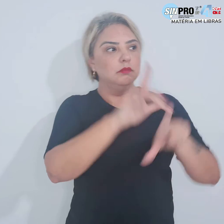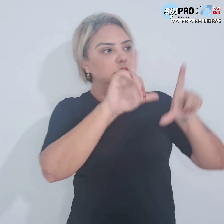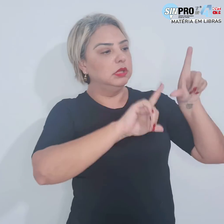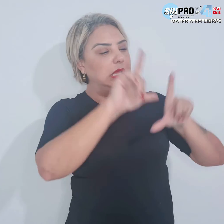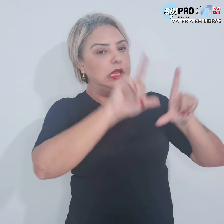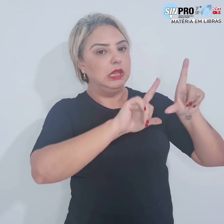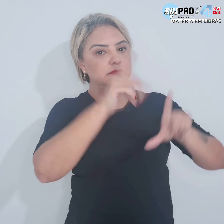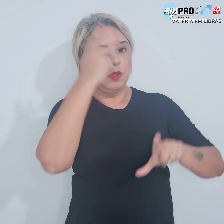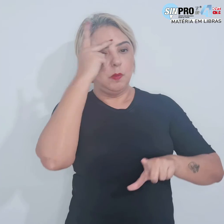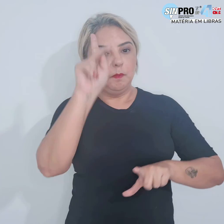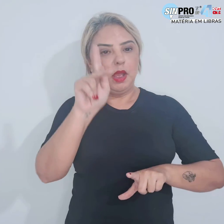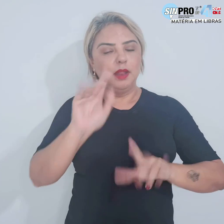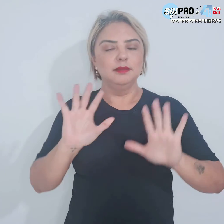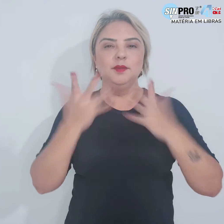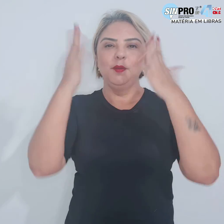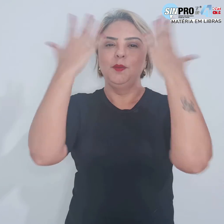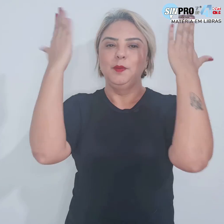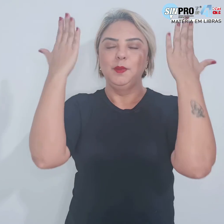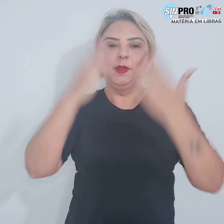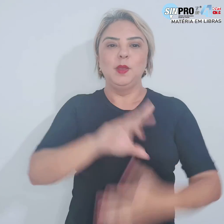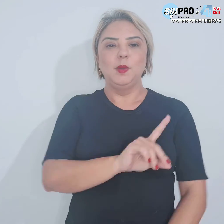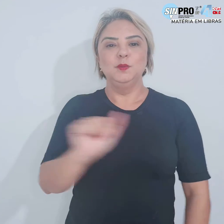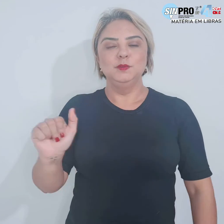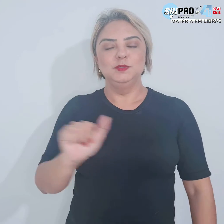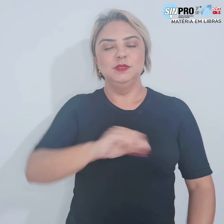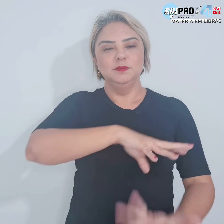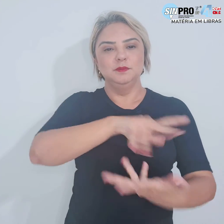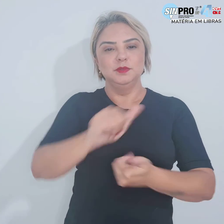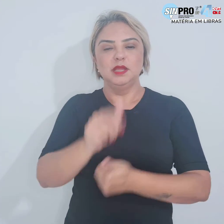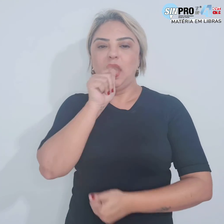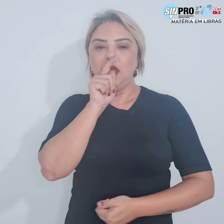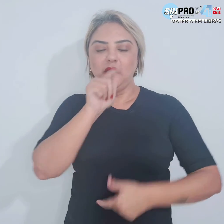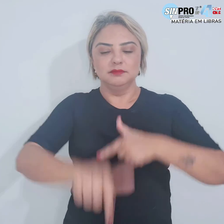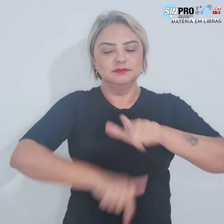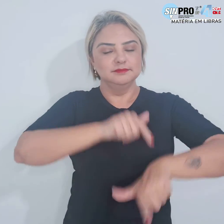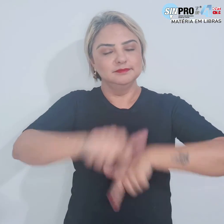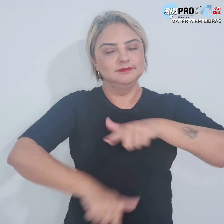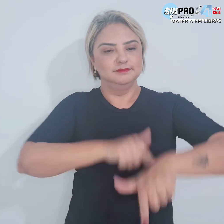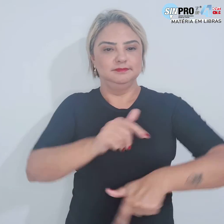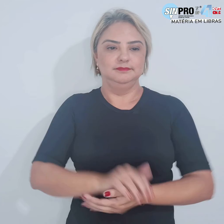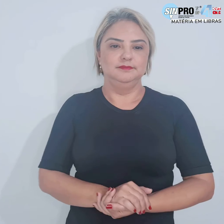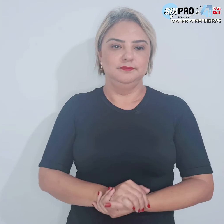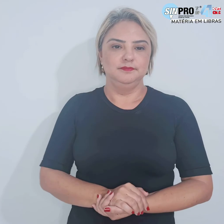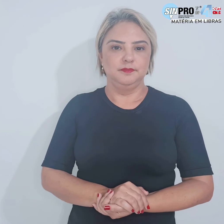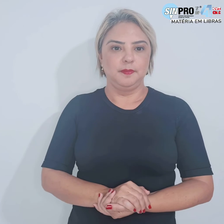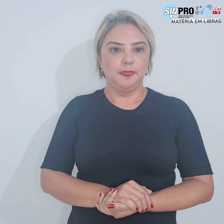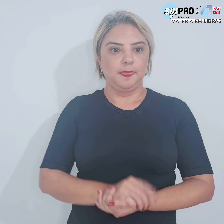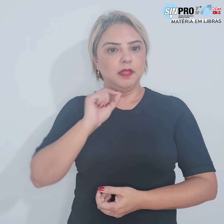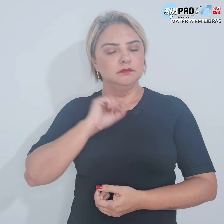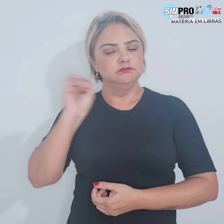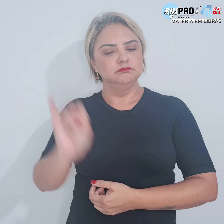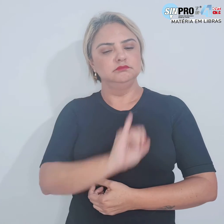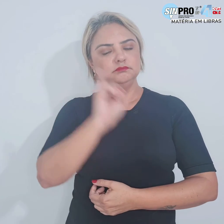tempo televisivo para comemorar o Dia Mundial da Água da classe trabalhadora.